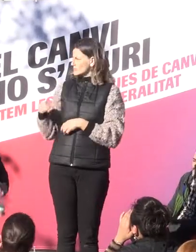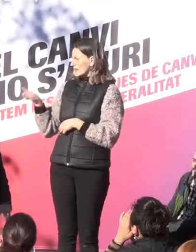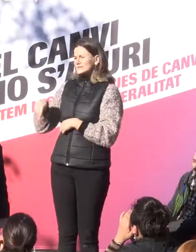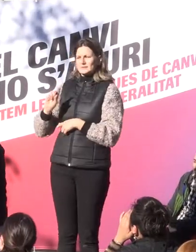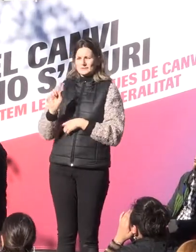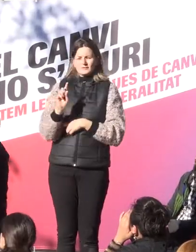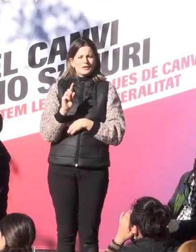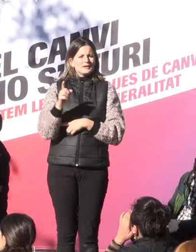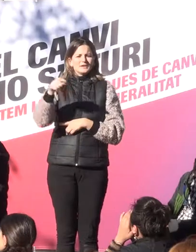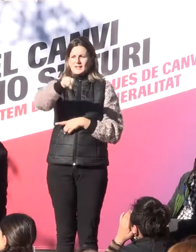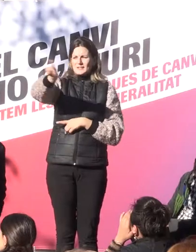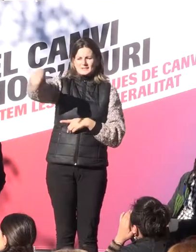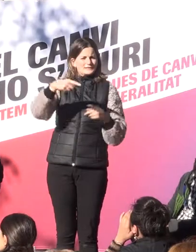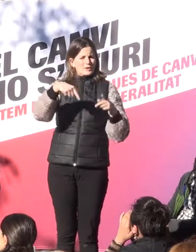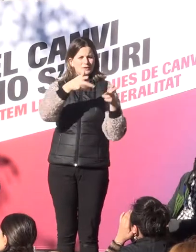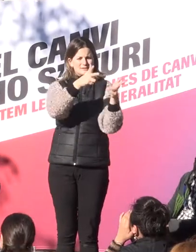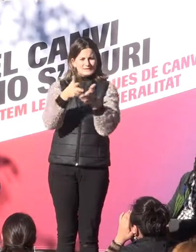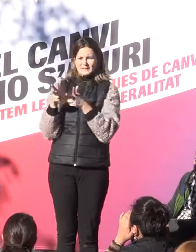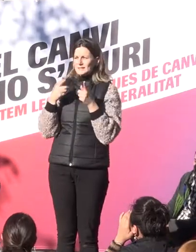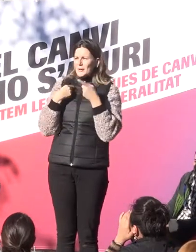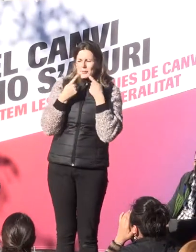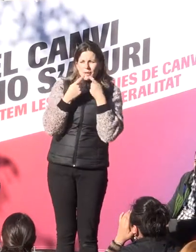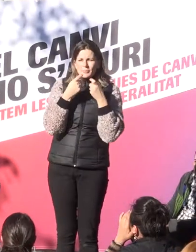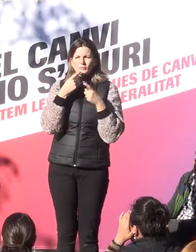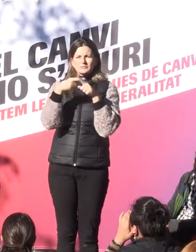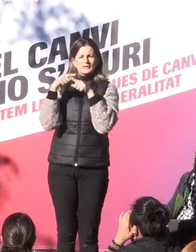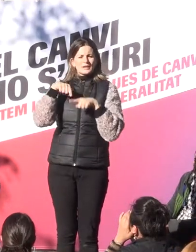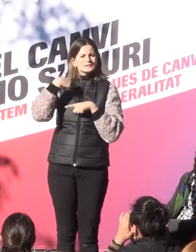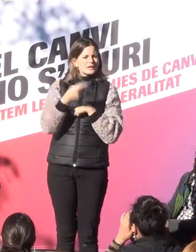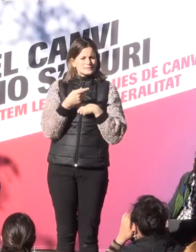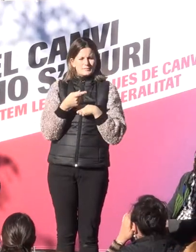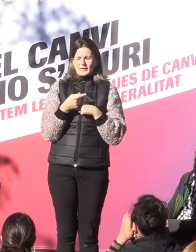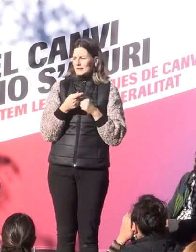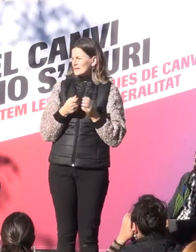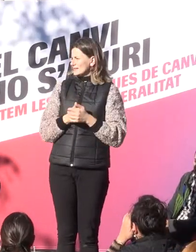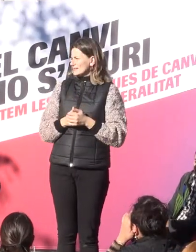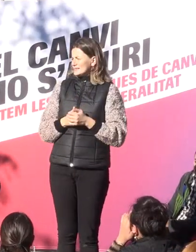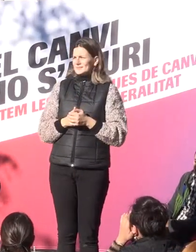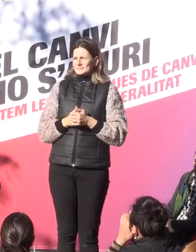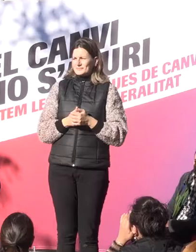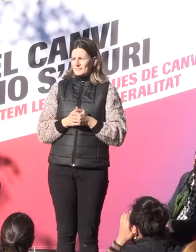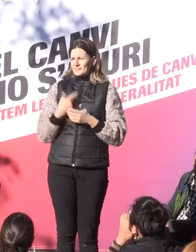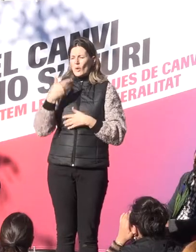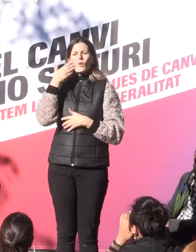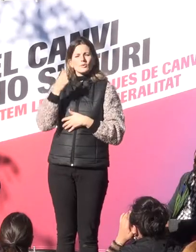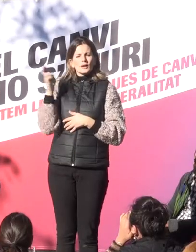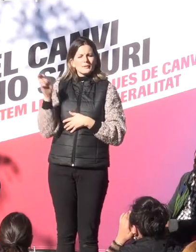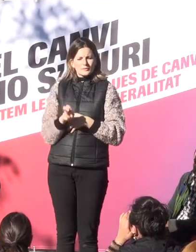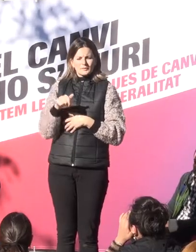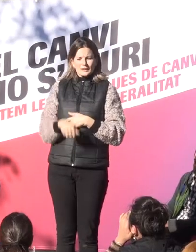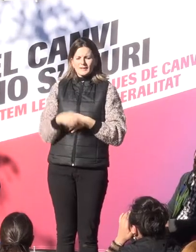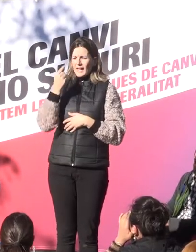micro de madonna sienna los que estáis entre el público para preguntar después y para intervenir los compañeros de la fila cero' que es un orgullo tener aquí con